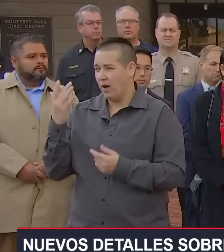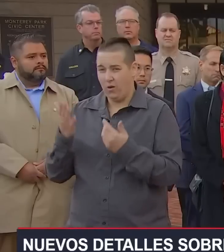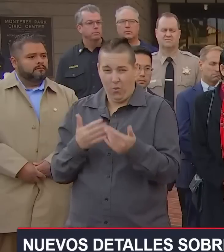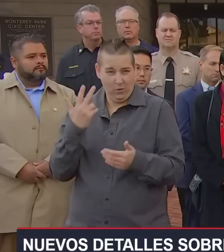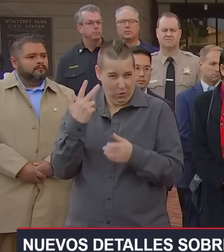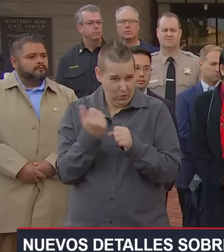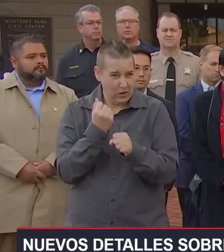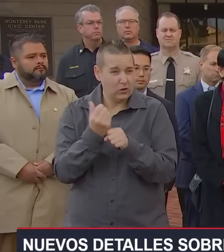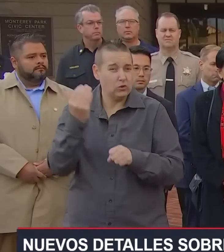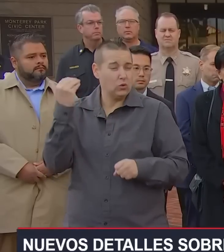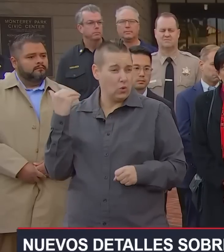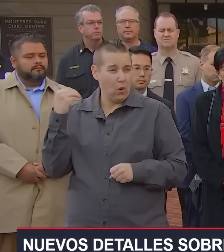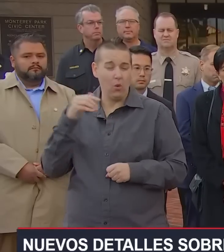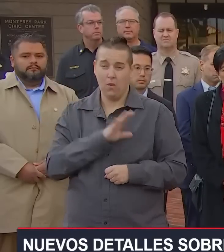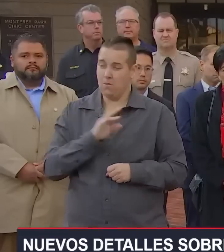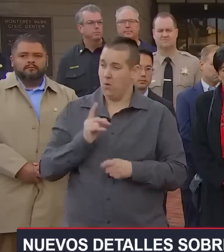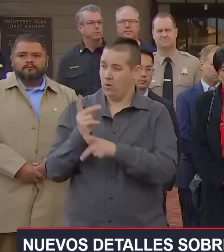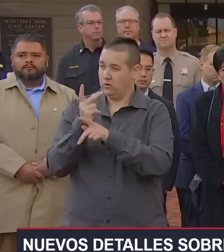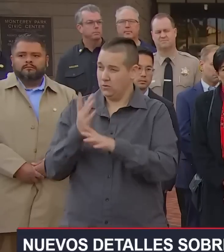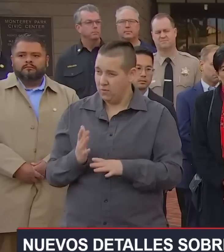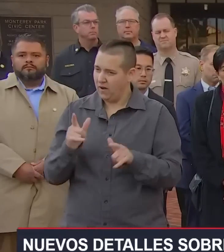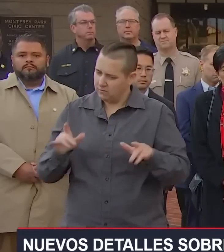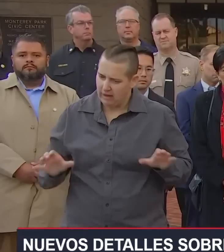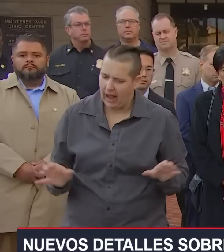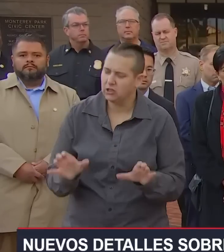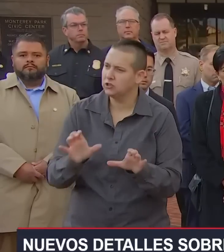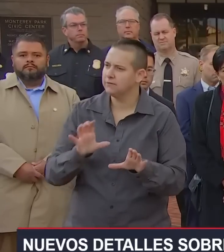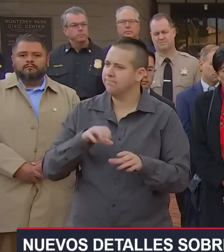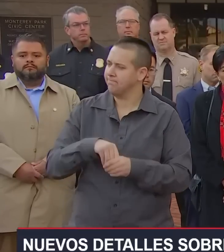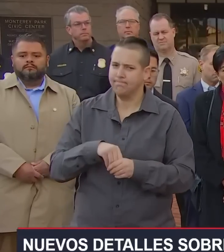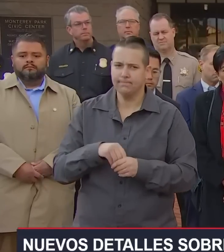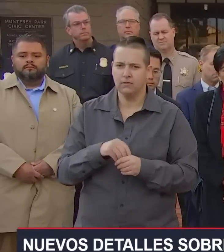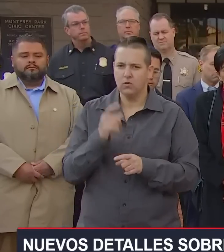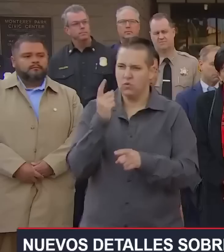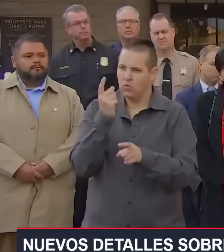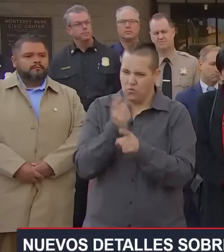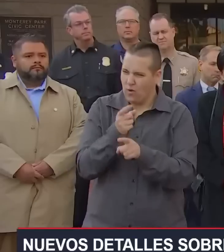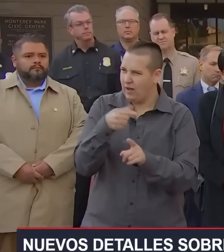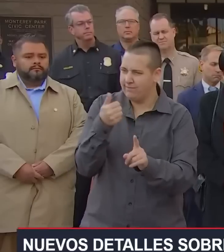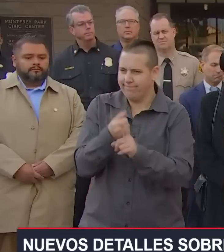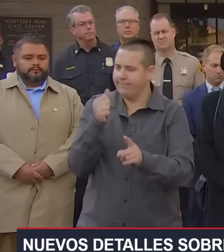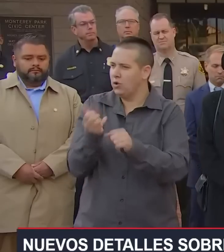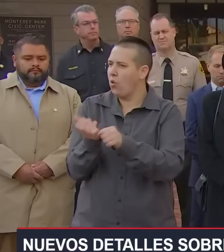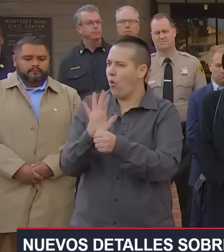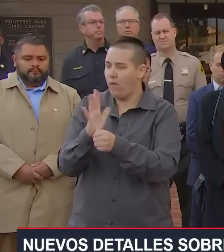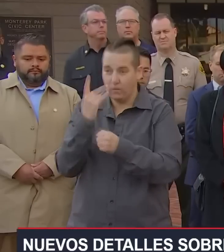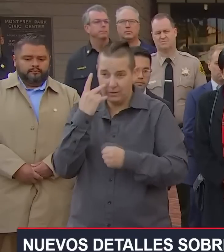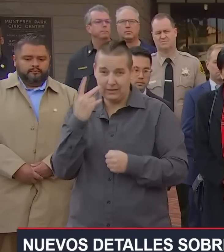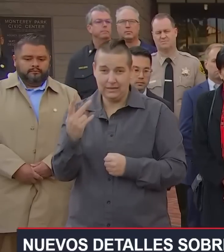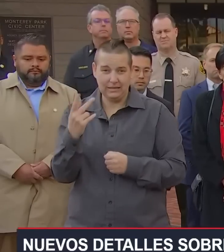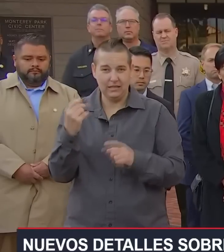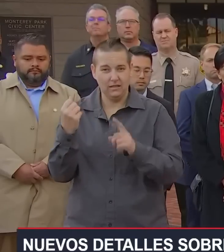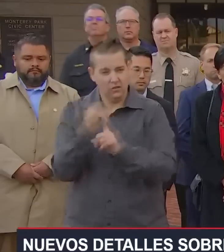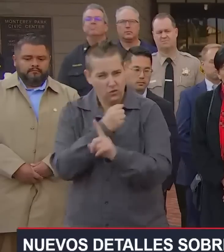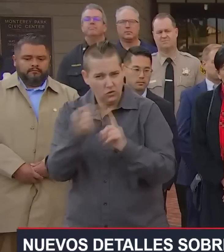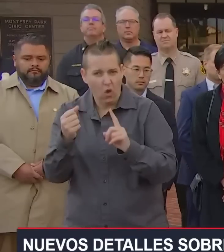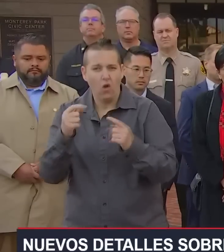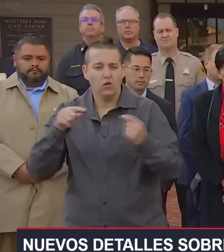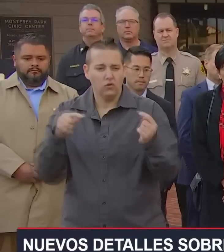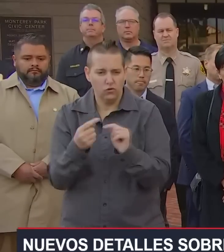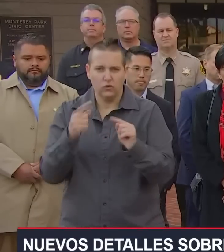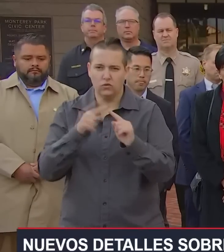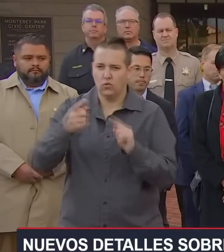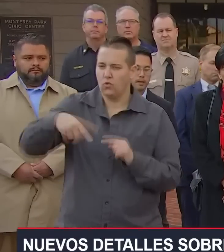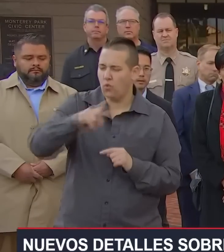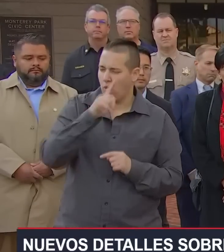nuestras comunidades en especial la comunidad descendencia asiática por eso tomamos medidas después del covid